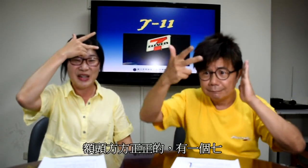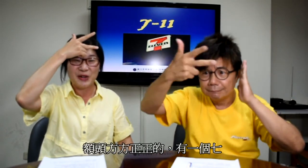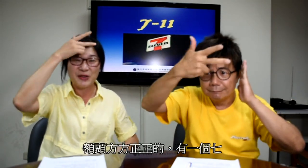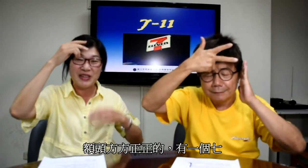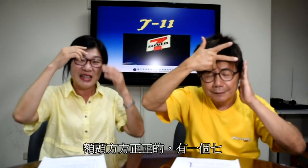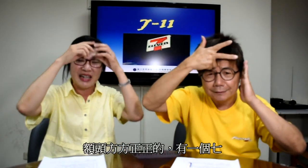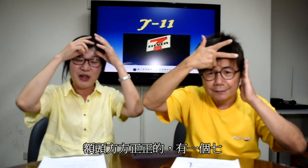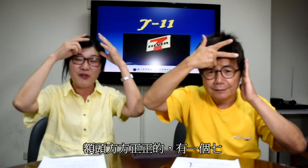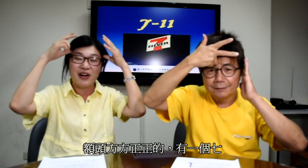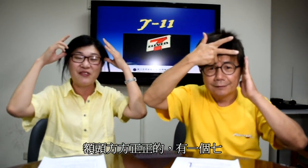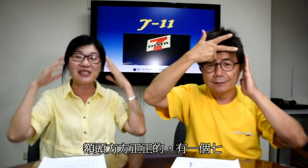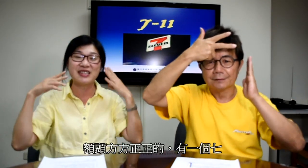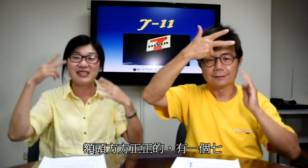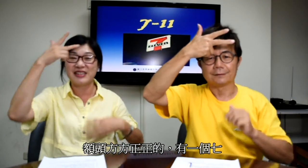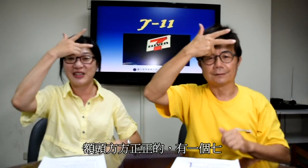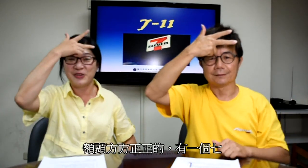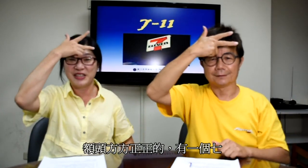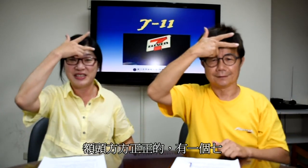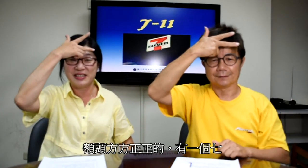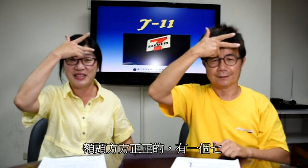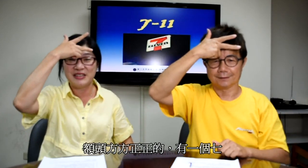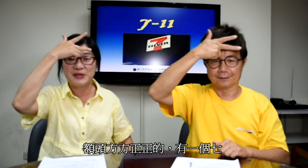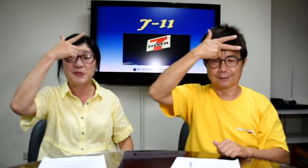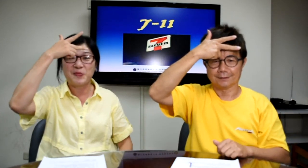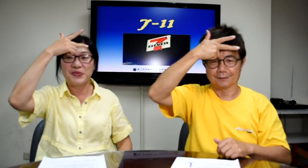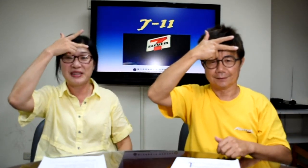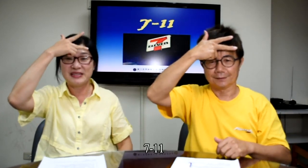头，额头方方正正的有一个七